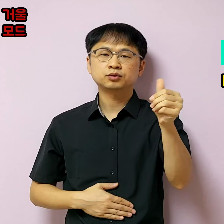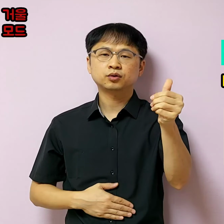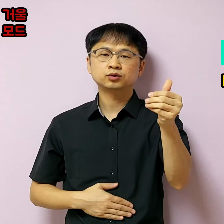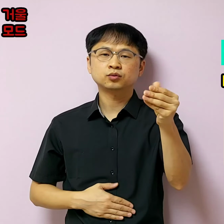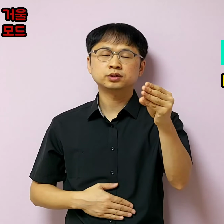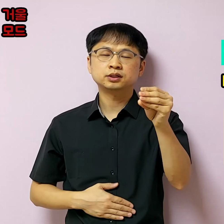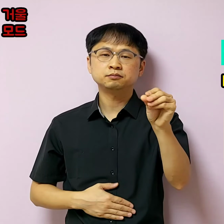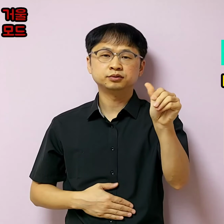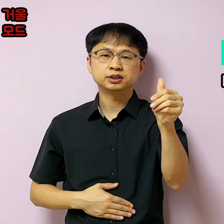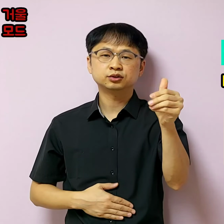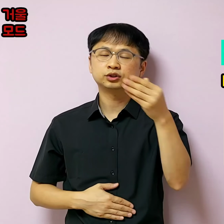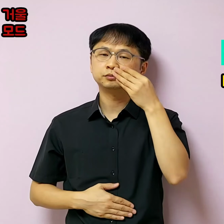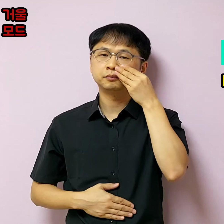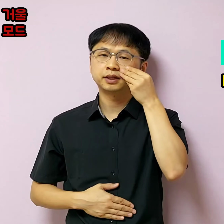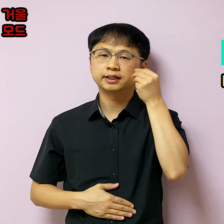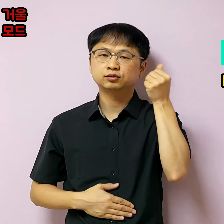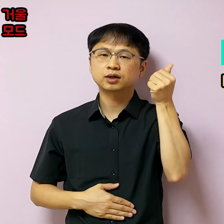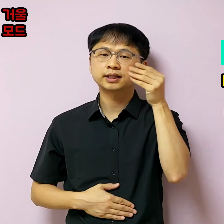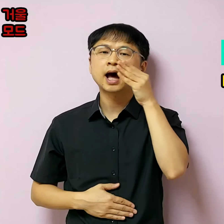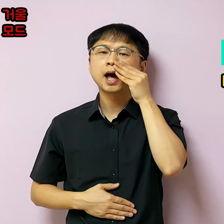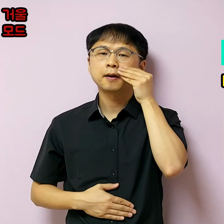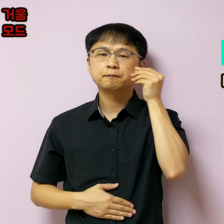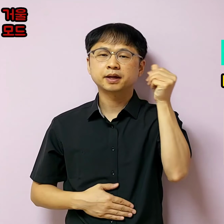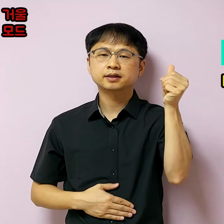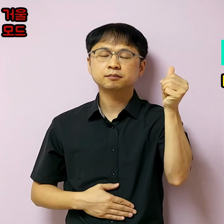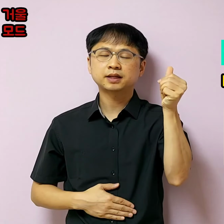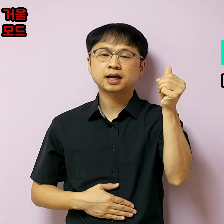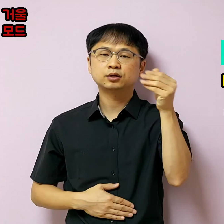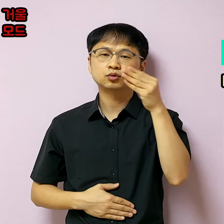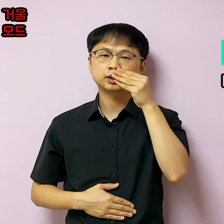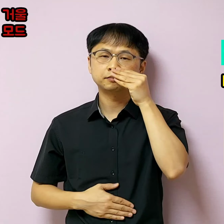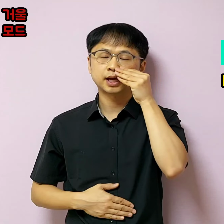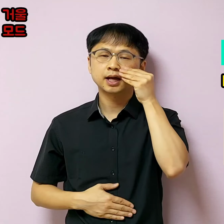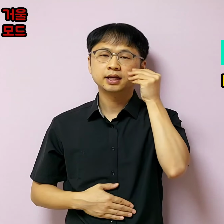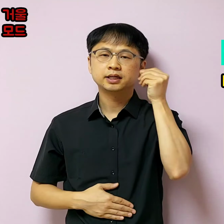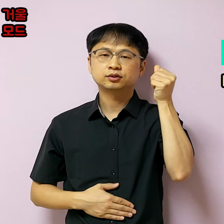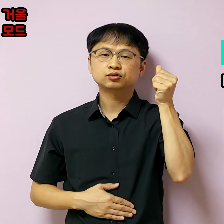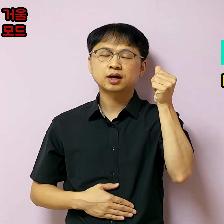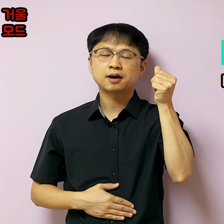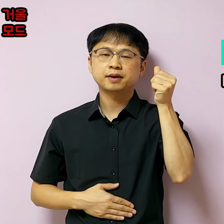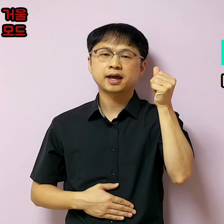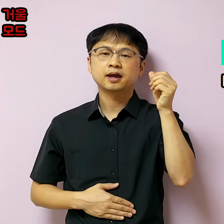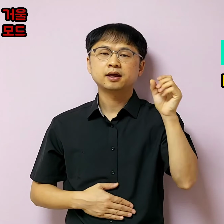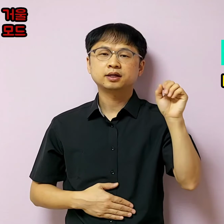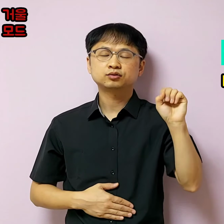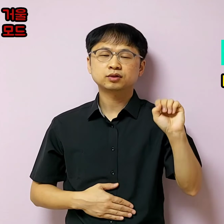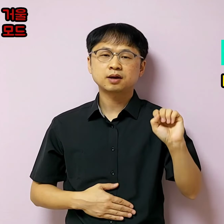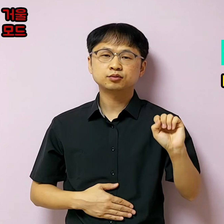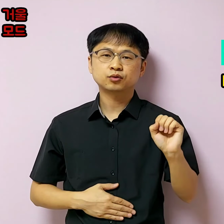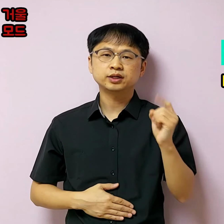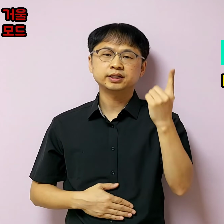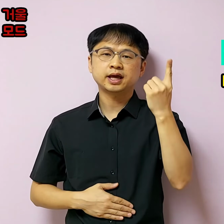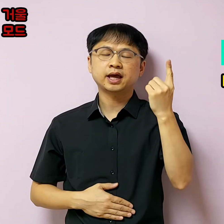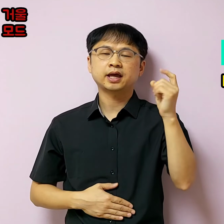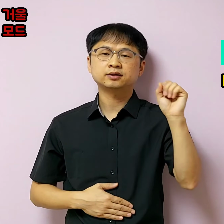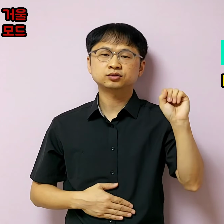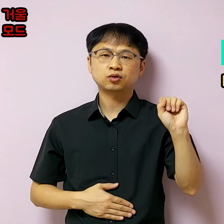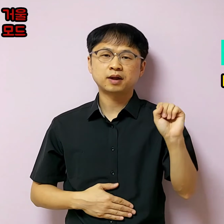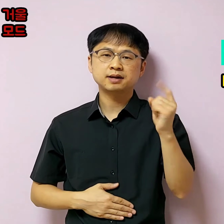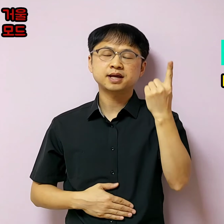위로 손을 문질러 주시면 됩니다. 익숙하다, 매끄럽다 라는 수어가 됩니다. 익숙함에, 익숙함으로 인해, 이것으로